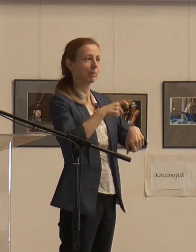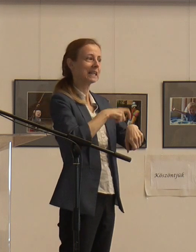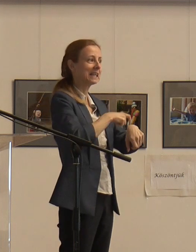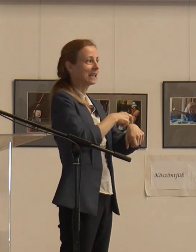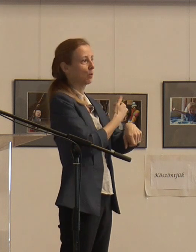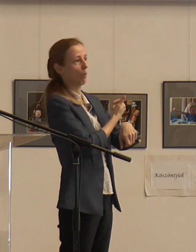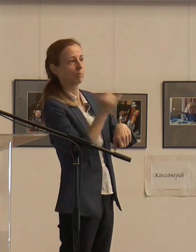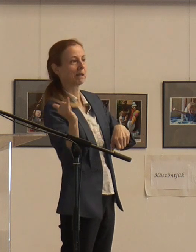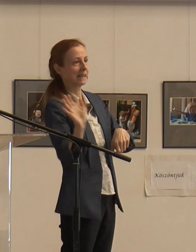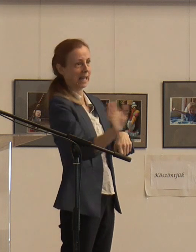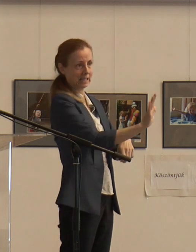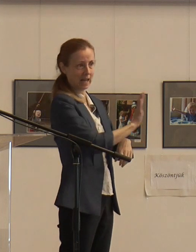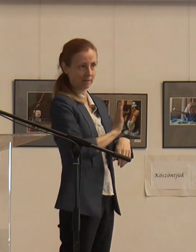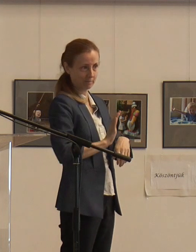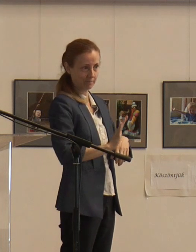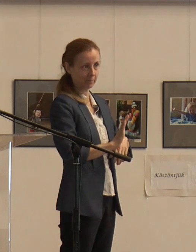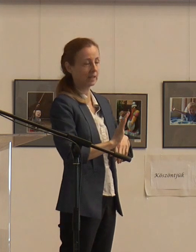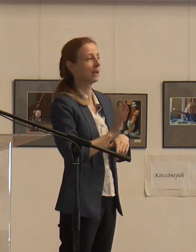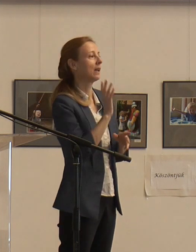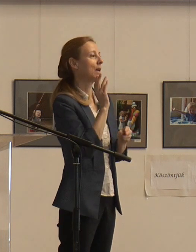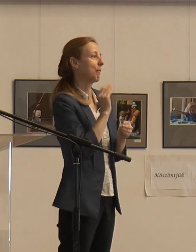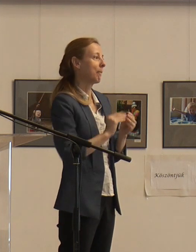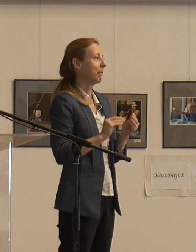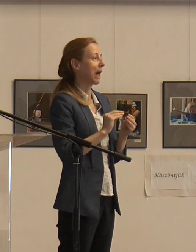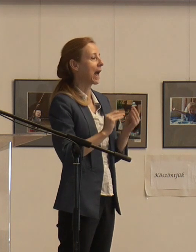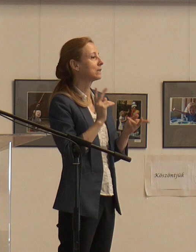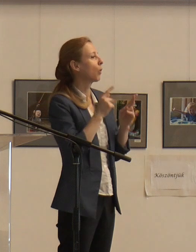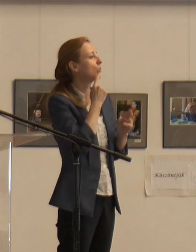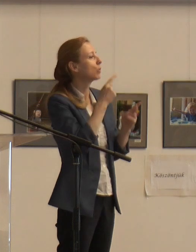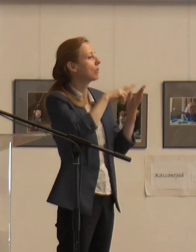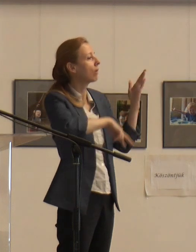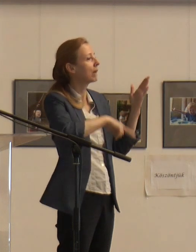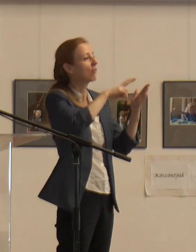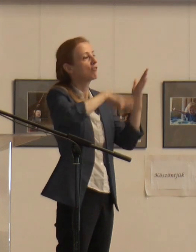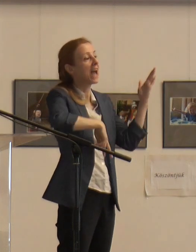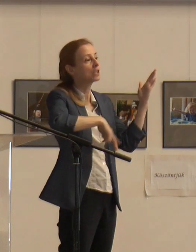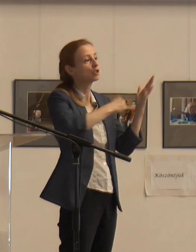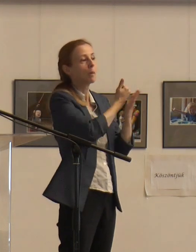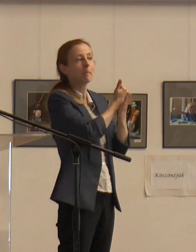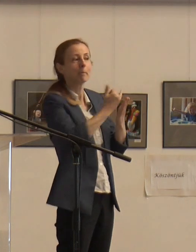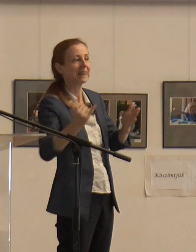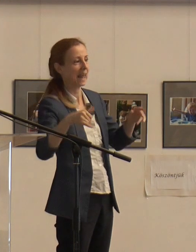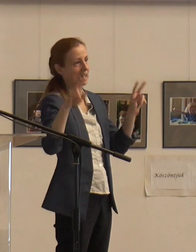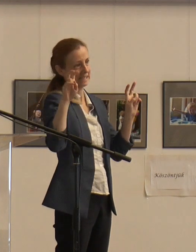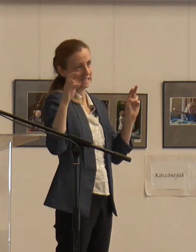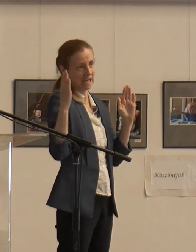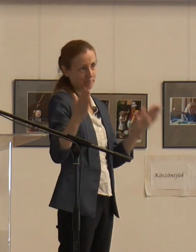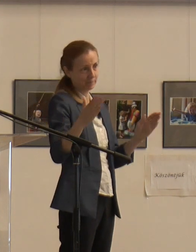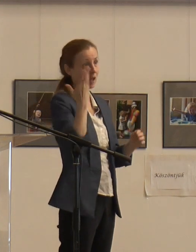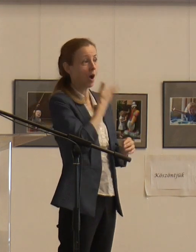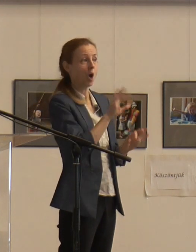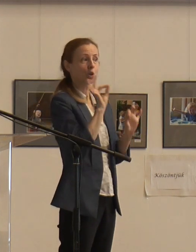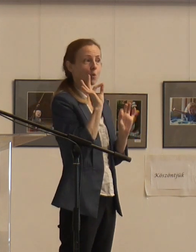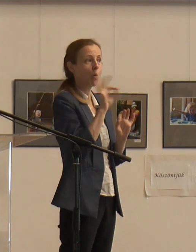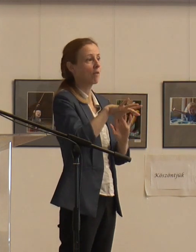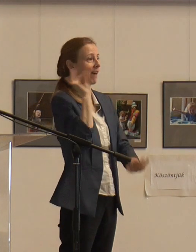időtöltés lesz mindenki számára, mert hogy mondja a költő, a vers mindenkié. És hogyha jól választod